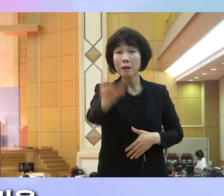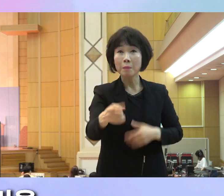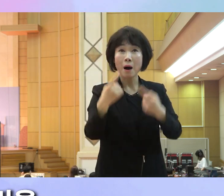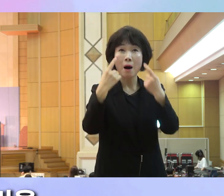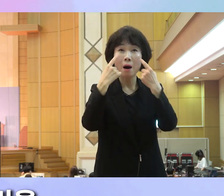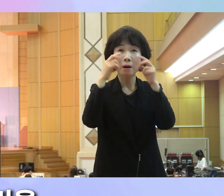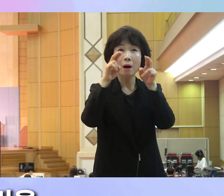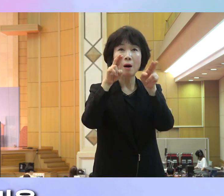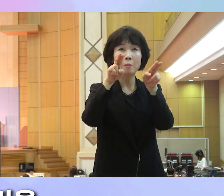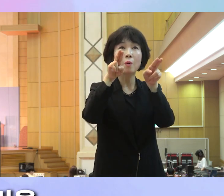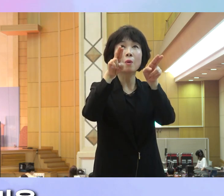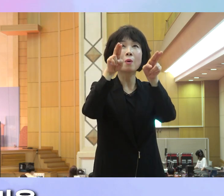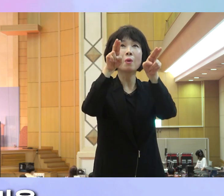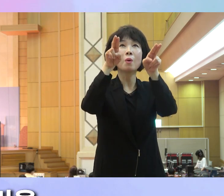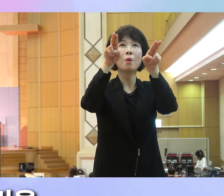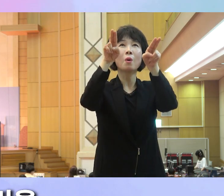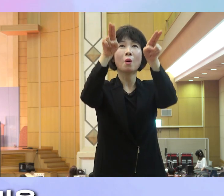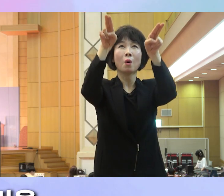십자가를